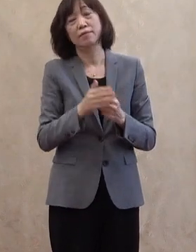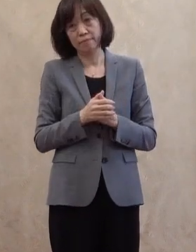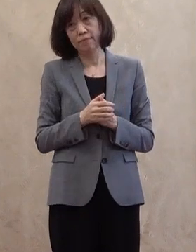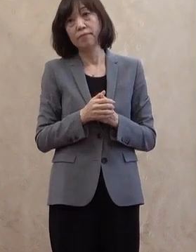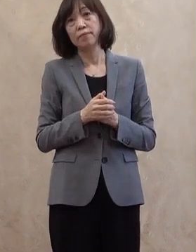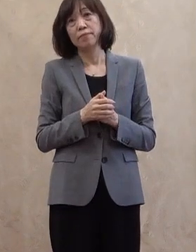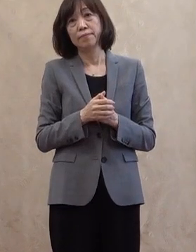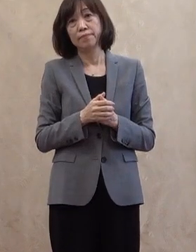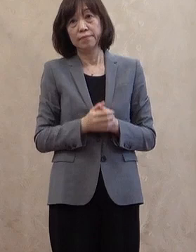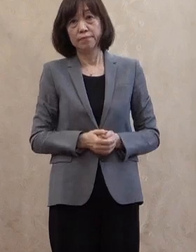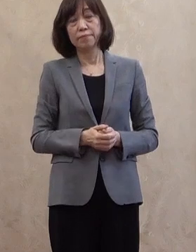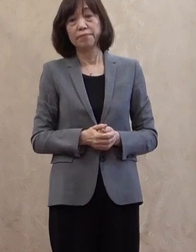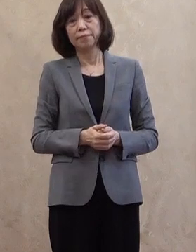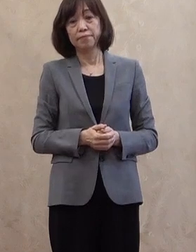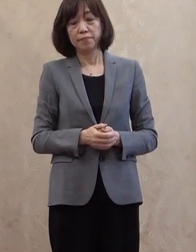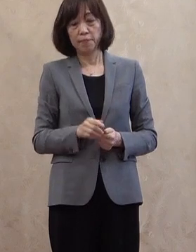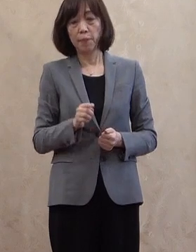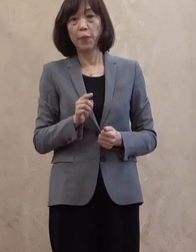この